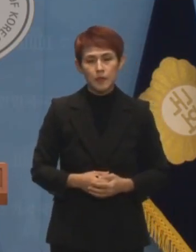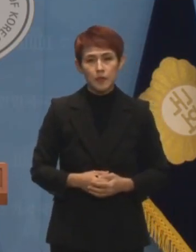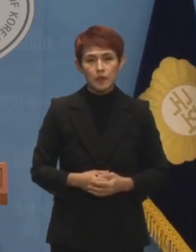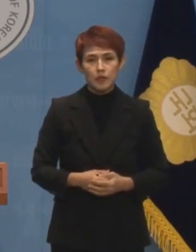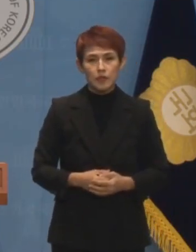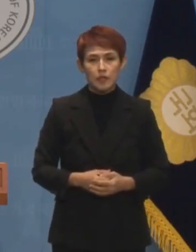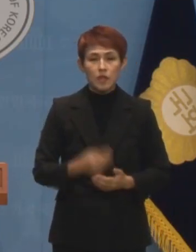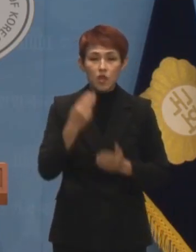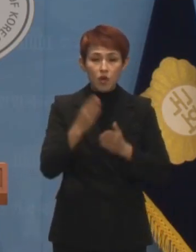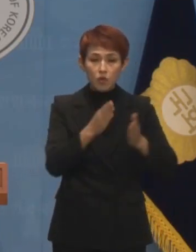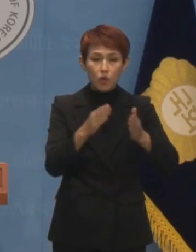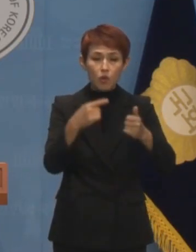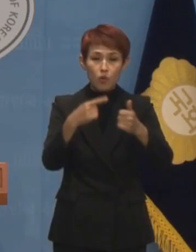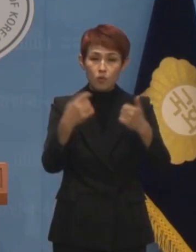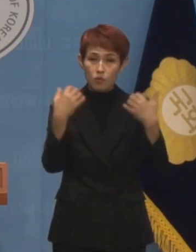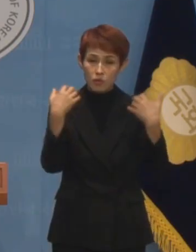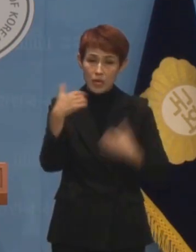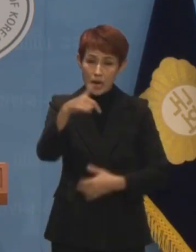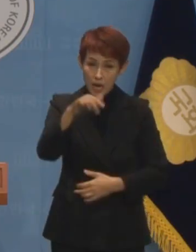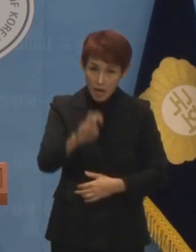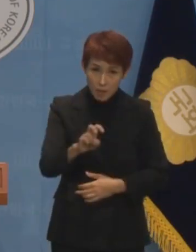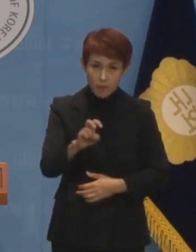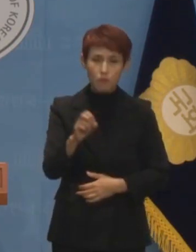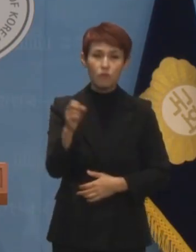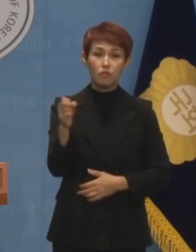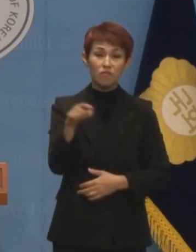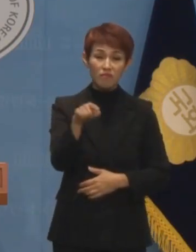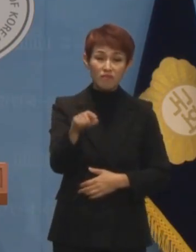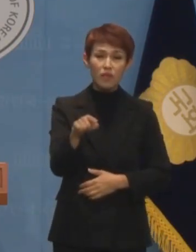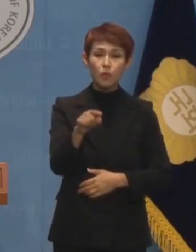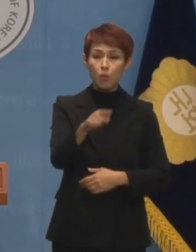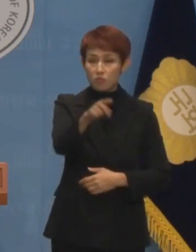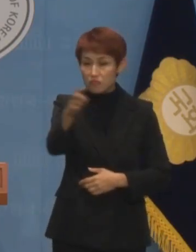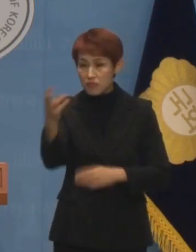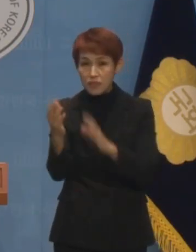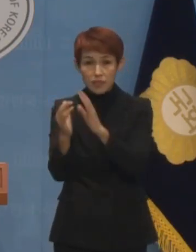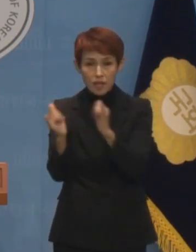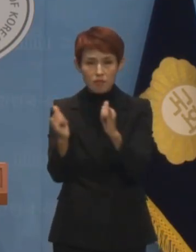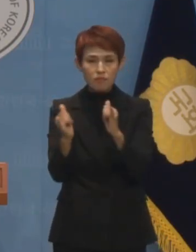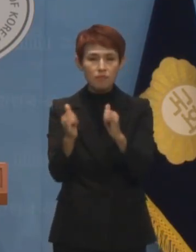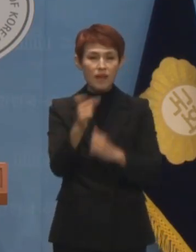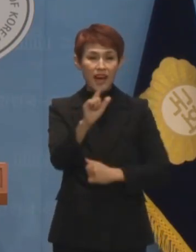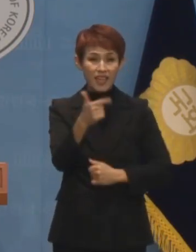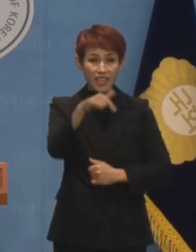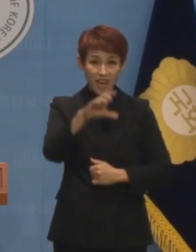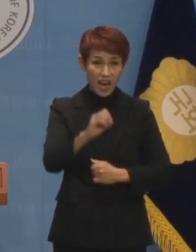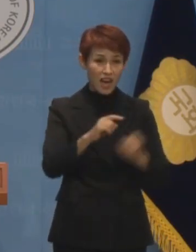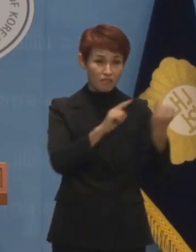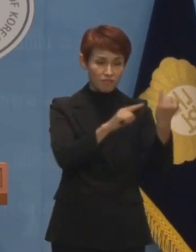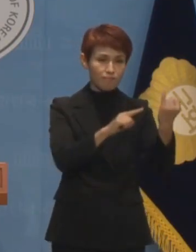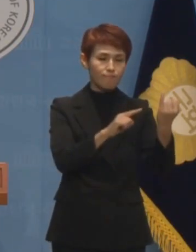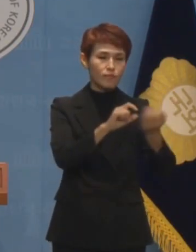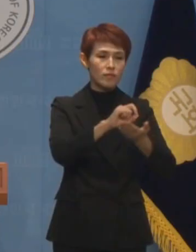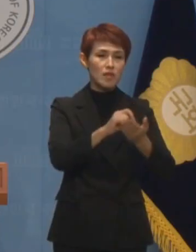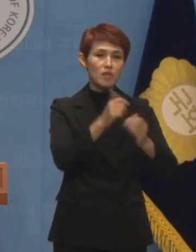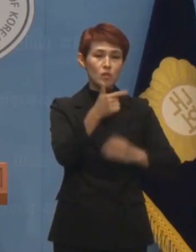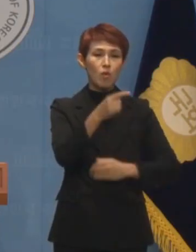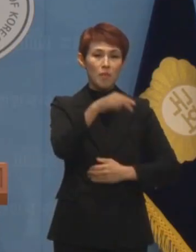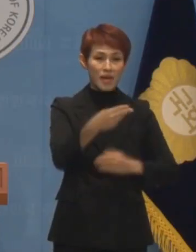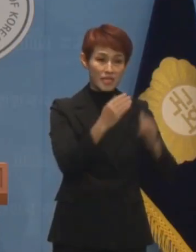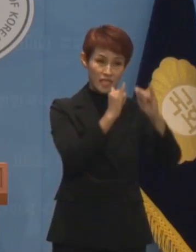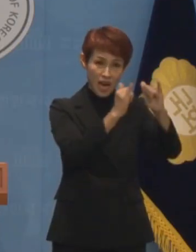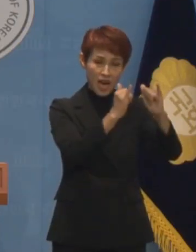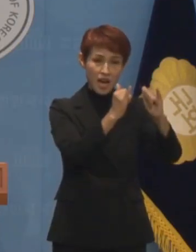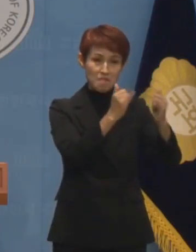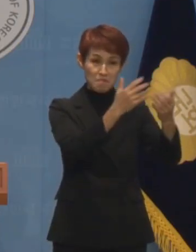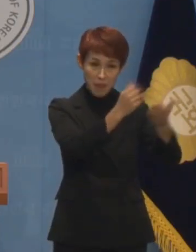임태희 경기도 교육감을 비롯해 사상 검열을 하려고 했던 사람들은 한강 작가님의 노벨 문학상 수성으로